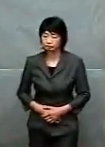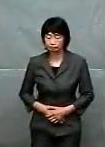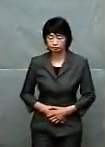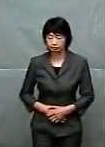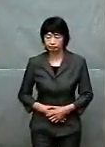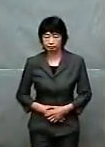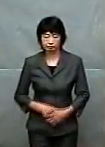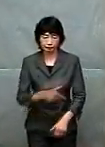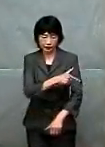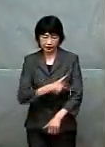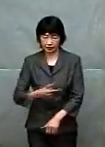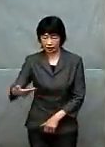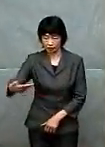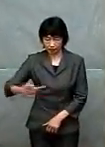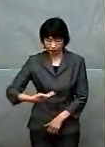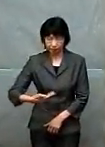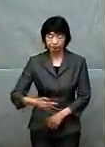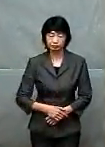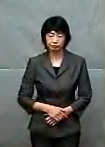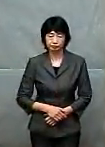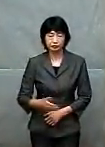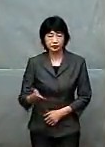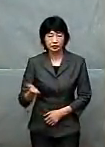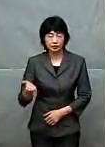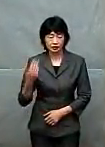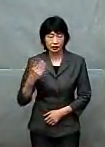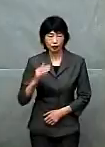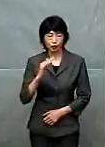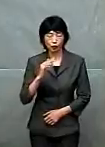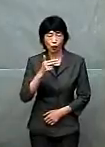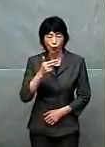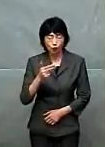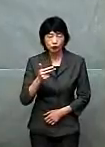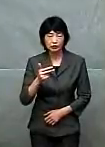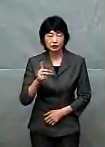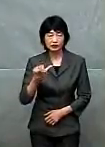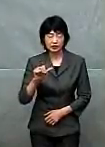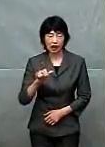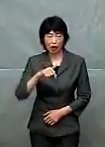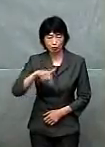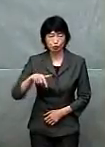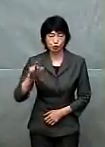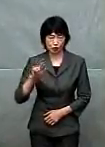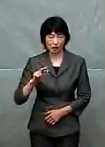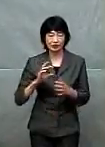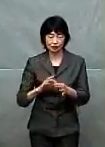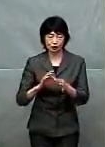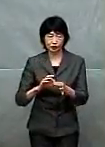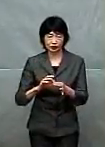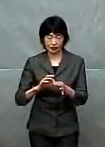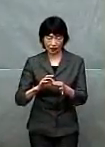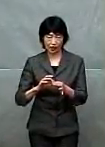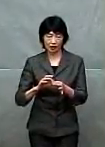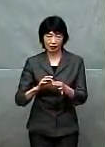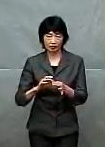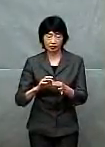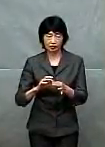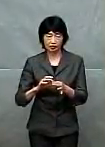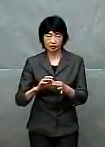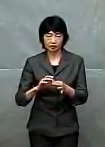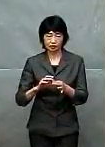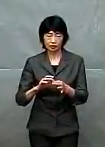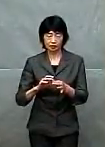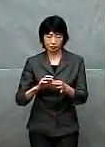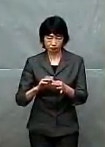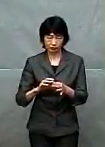朝日新聞の米沢と申します。 はい、 先ほどの腰油のことで、はい、シーズン初めに、